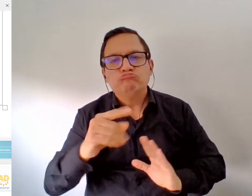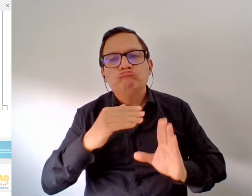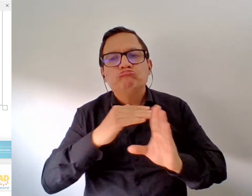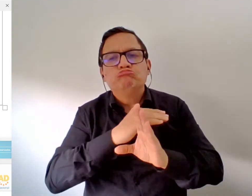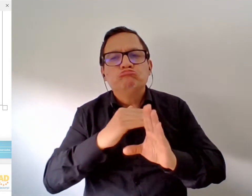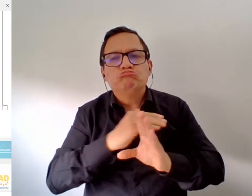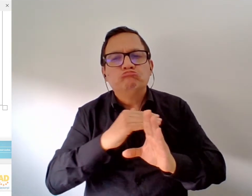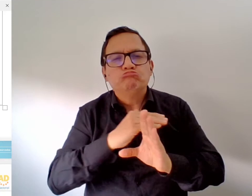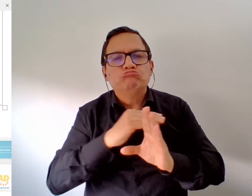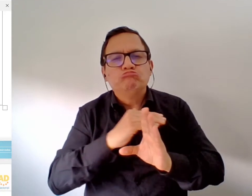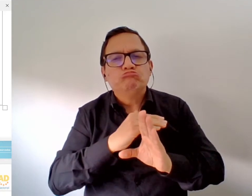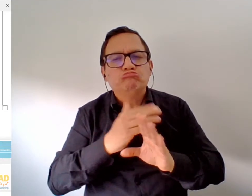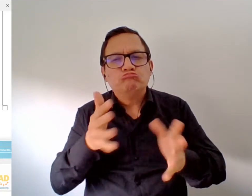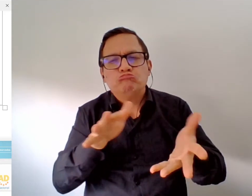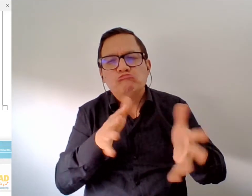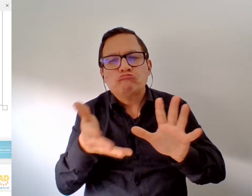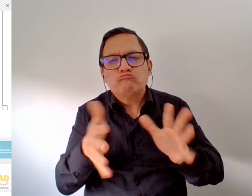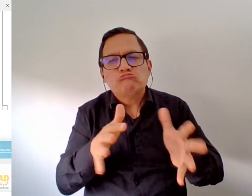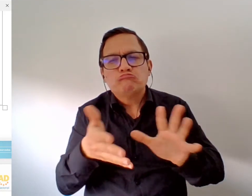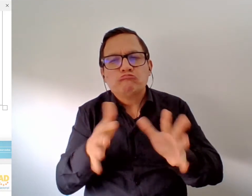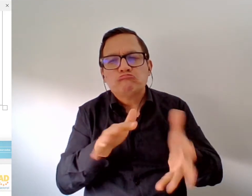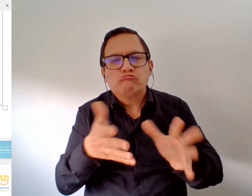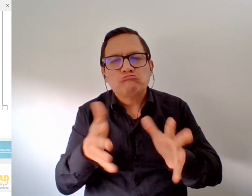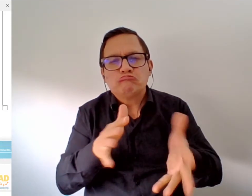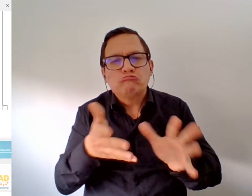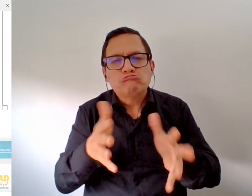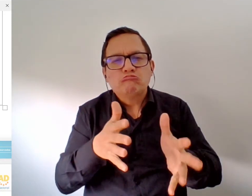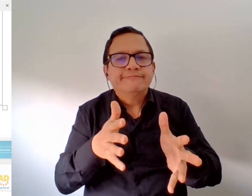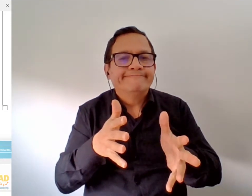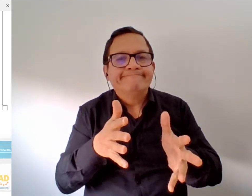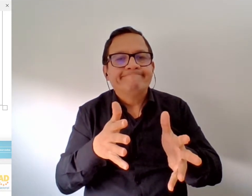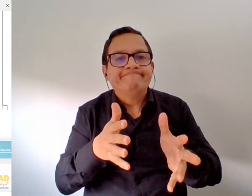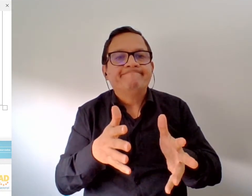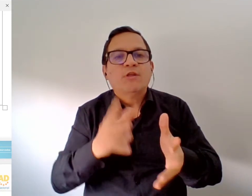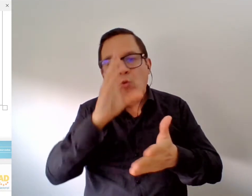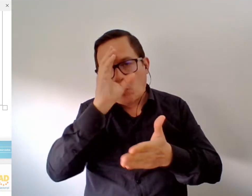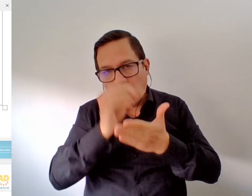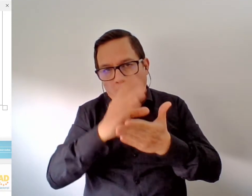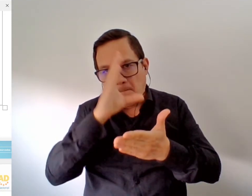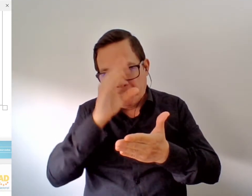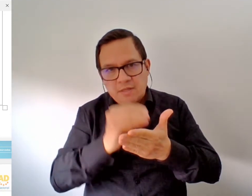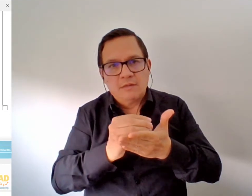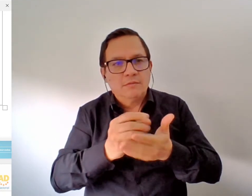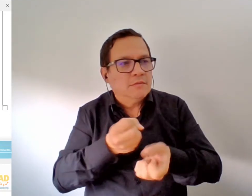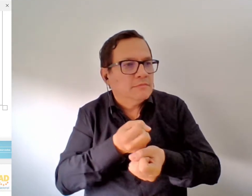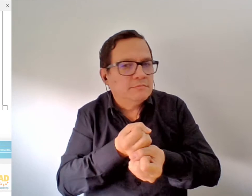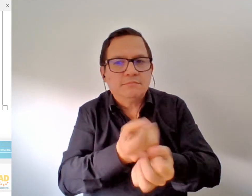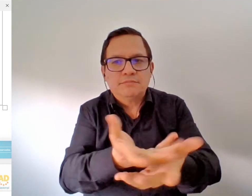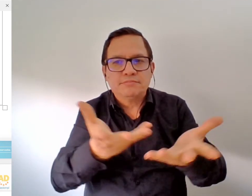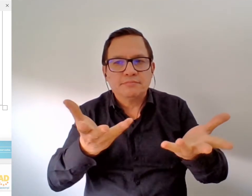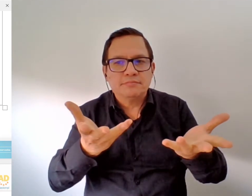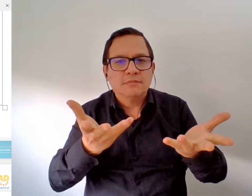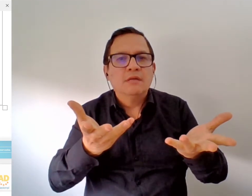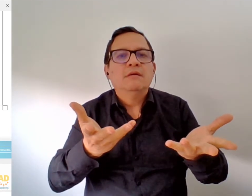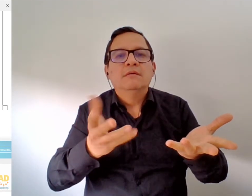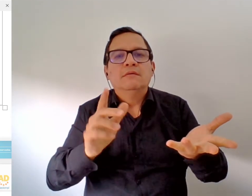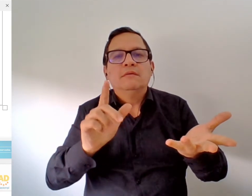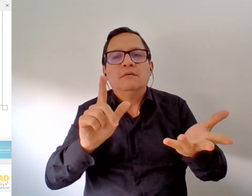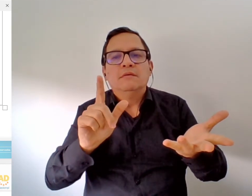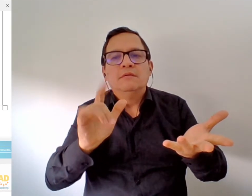Nivel medio. Las opiniones sobre distribuciones de GNU/Linux expresadas en el foro